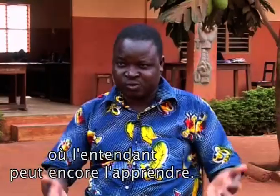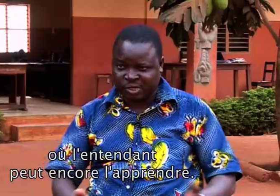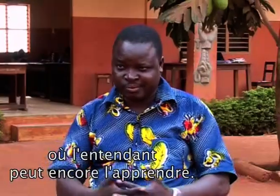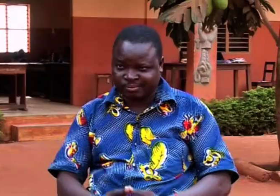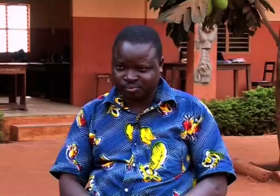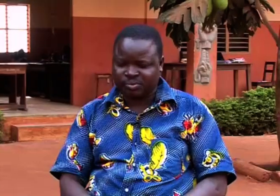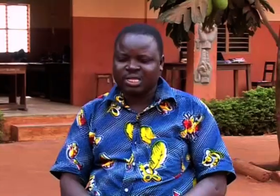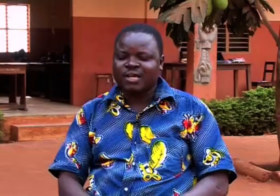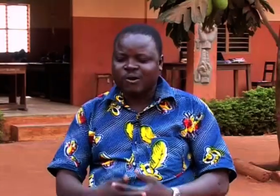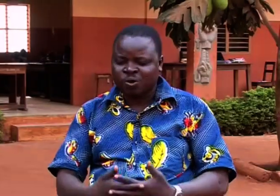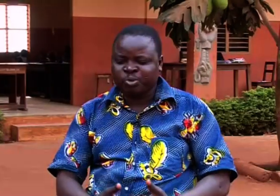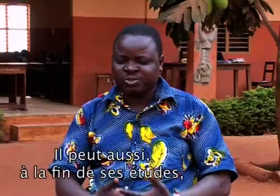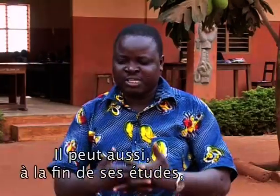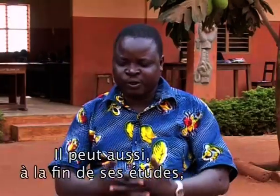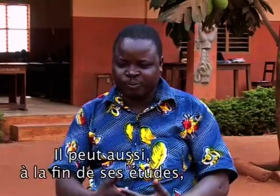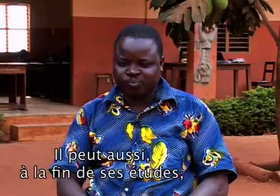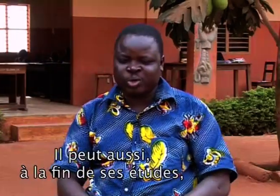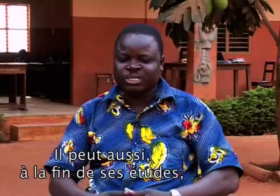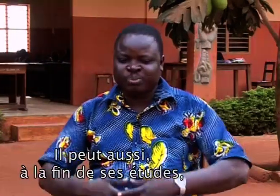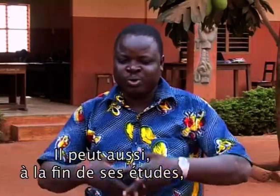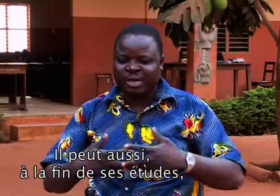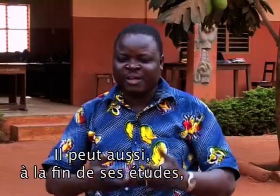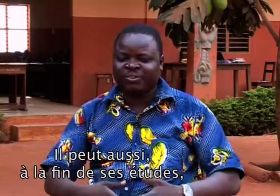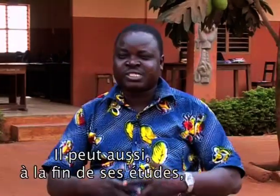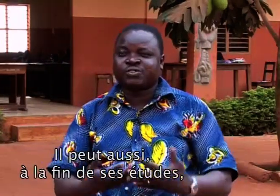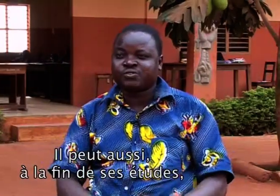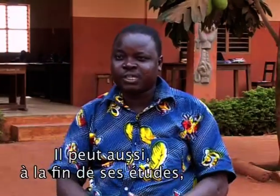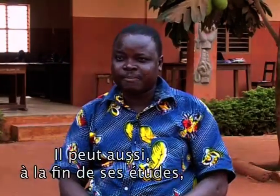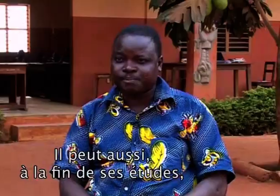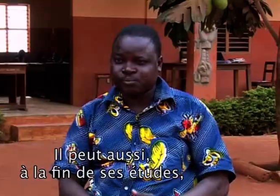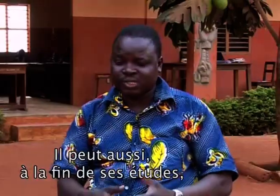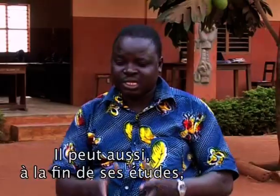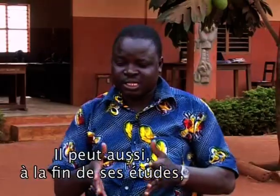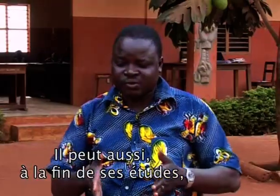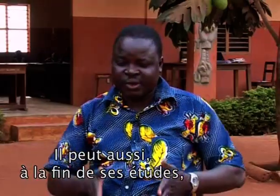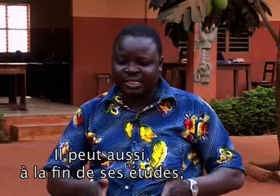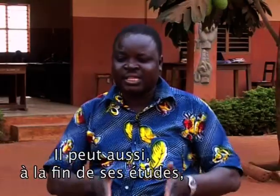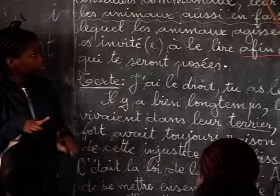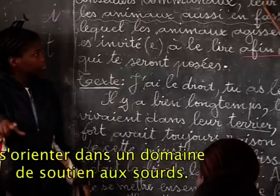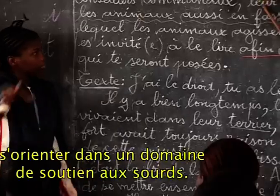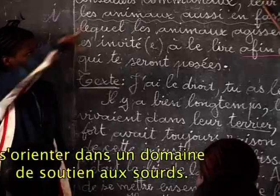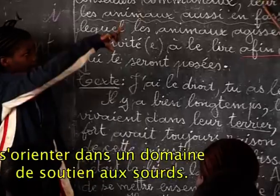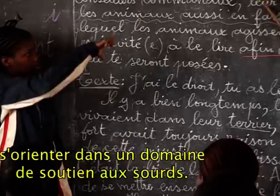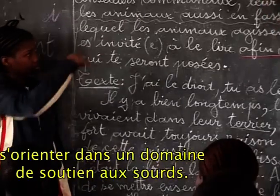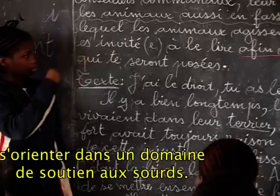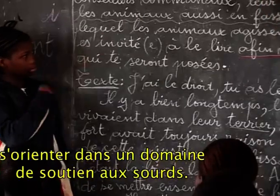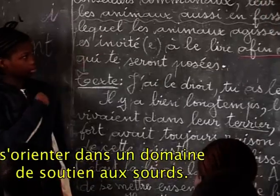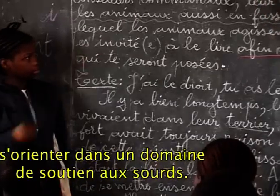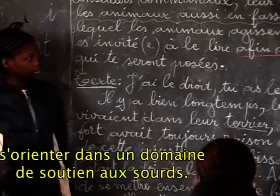situation-là. L'autre possibilité, c'est que il peut, à la fin de ses études, s'orienter dans un domaine qui lui permettra